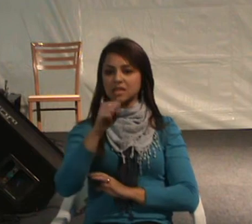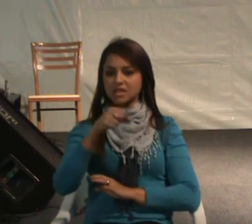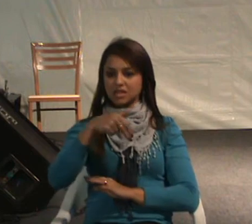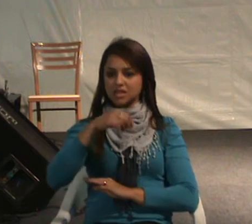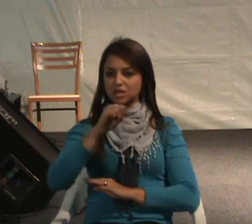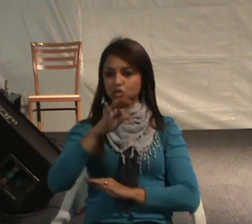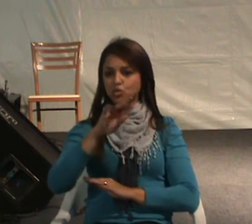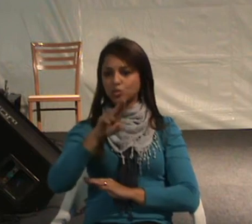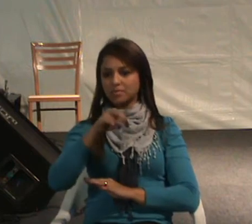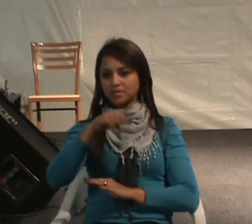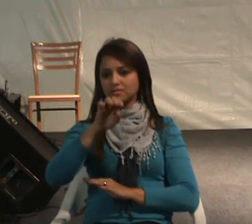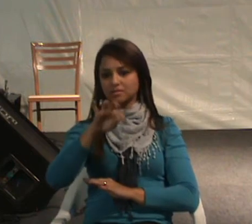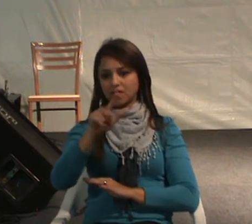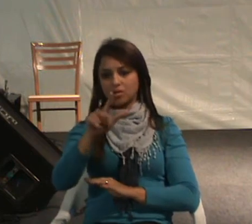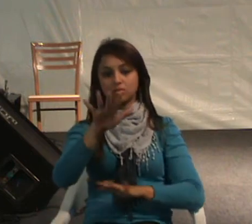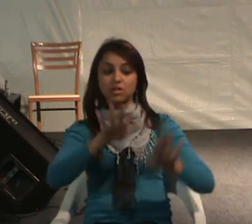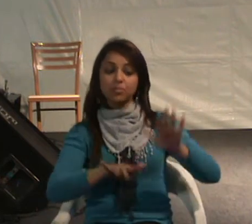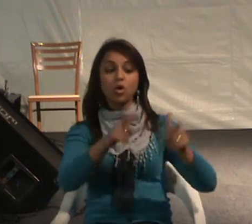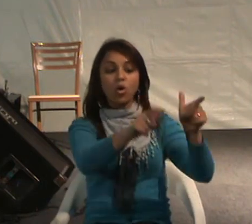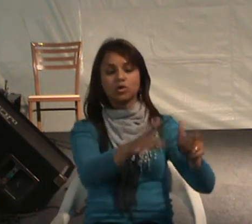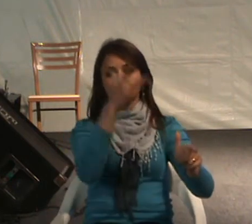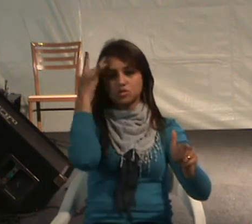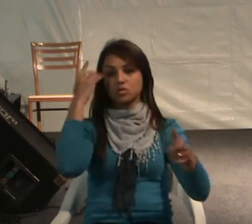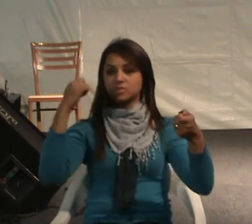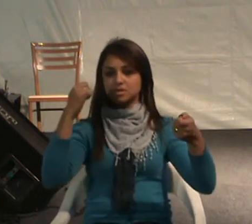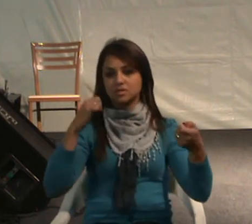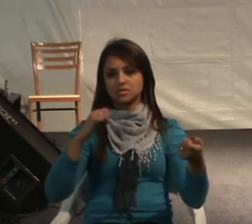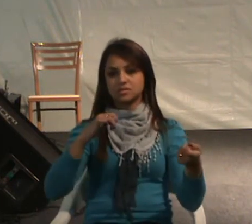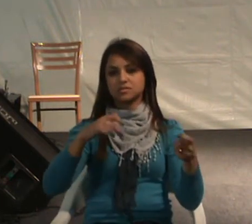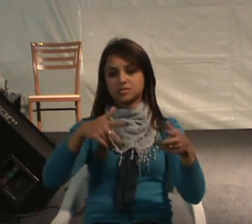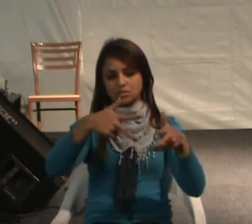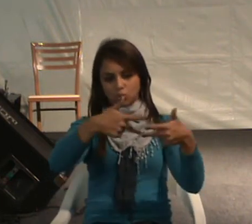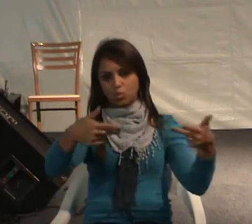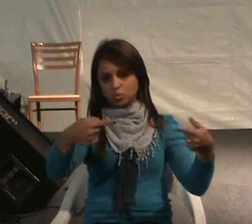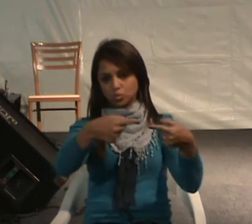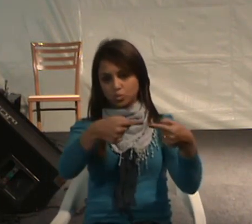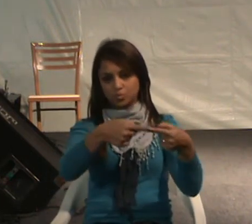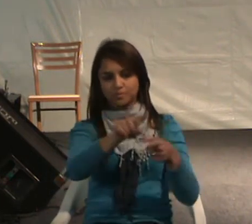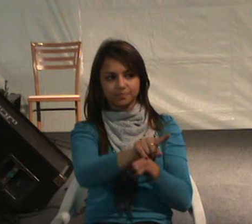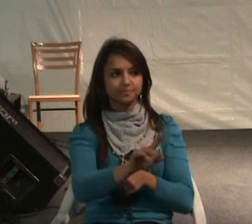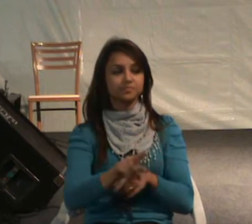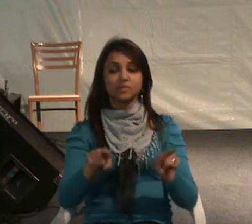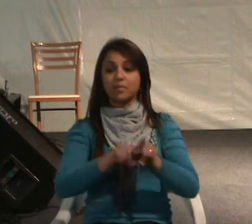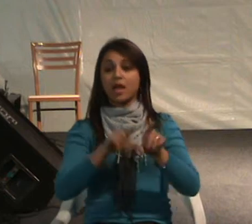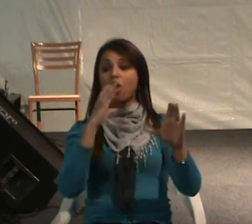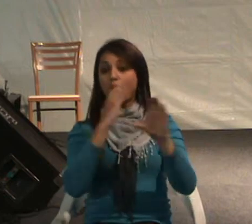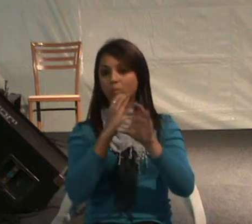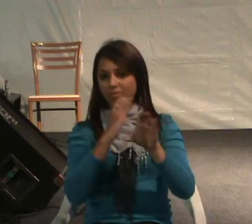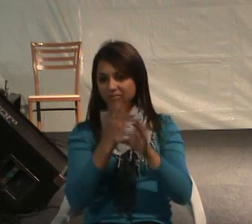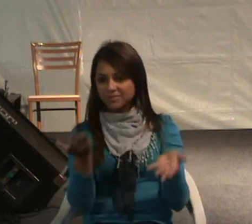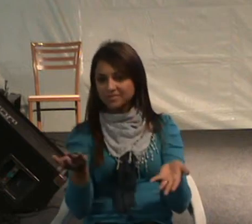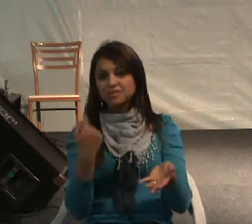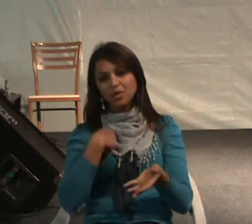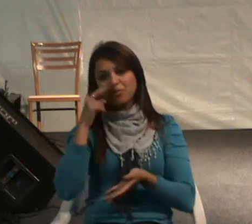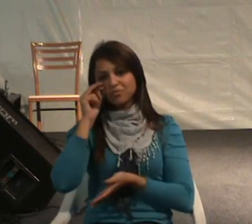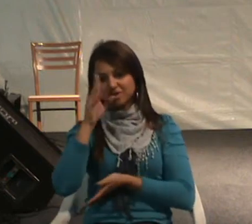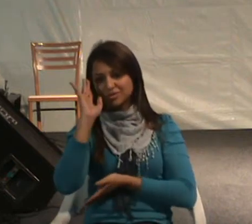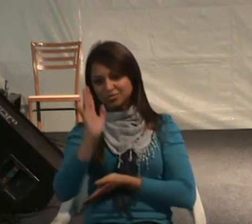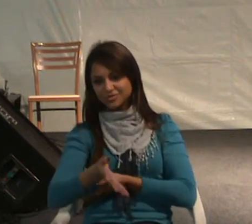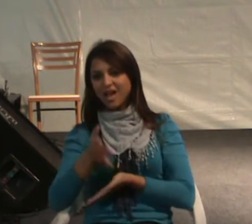onde a pessoa vai trabalhar, tem que ter um instrumento adequado. Comunicação, por exemplo. Já vi muito legal